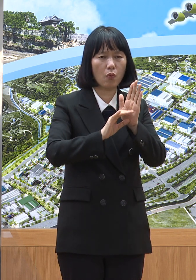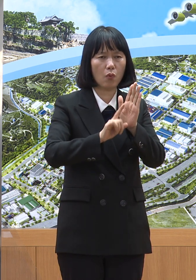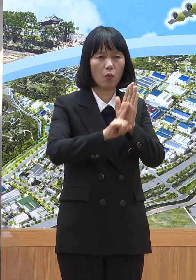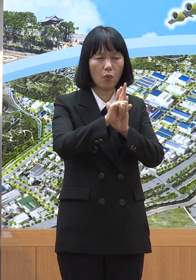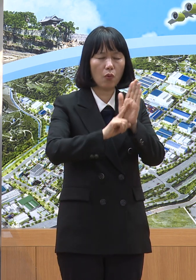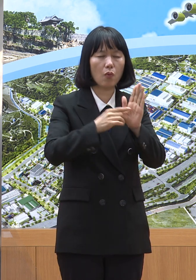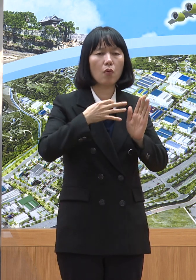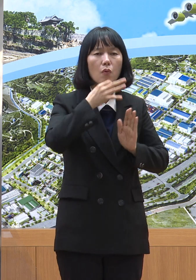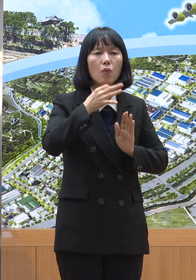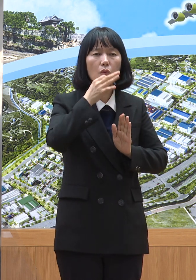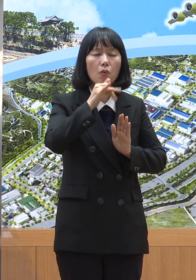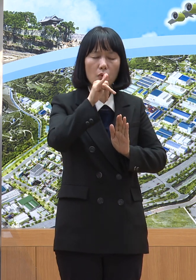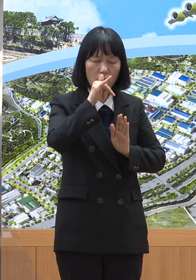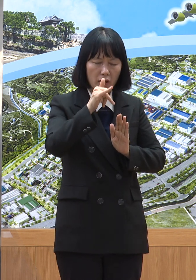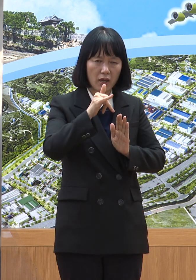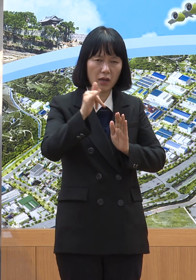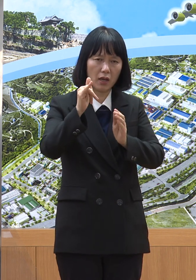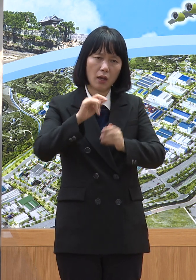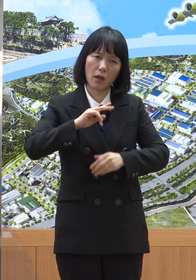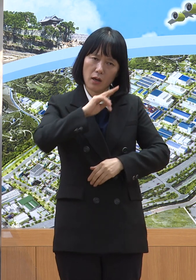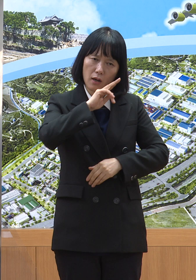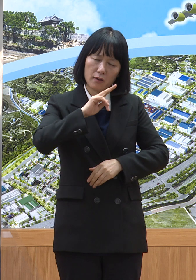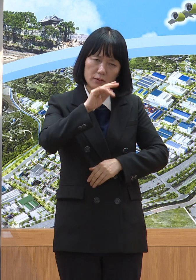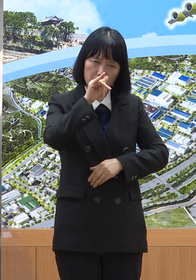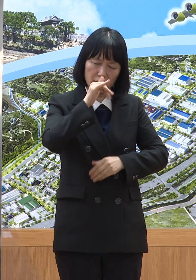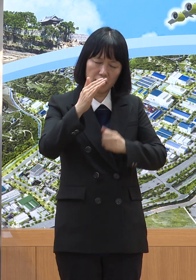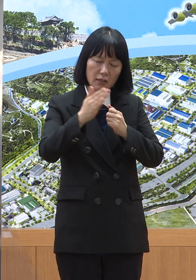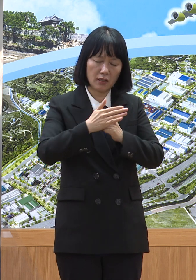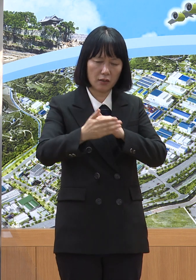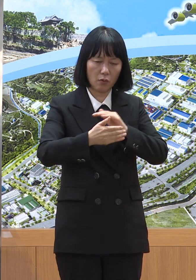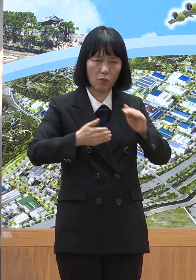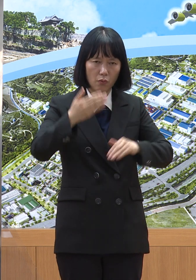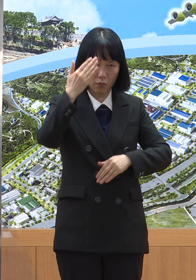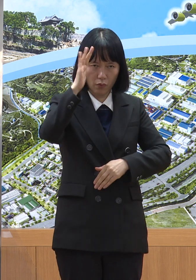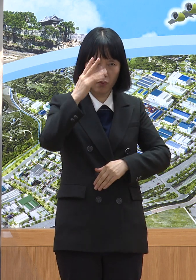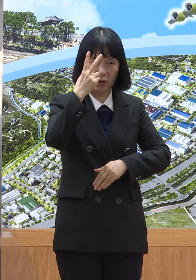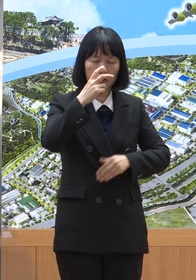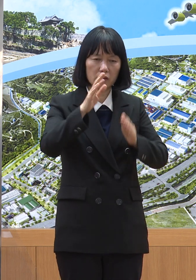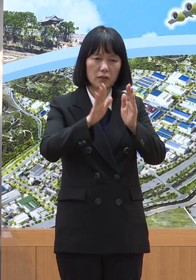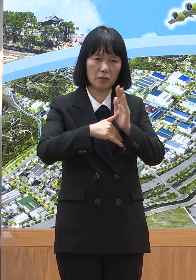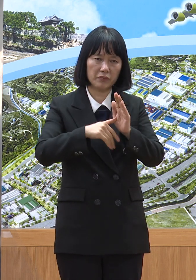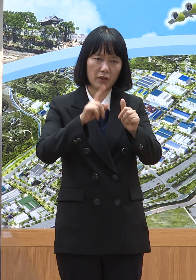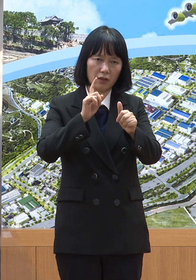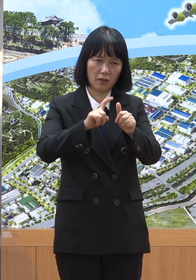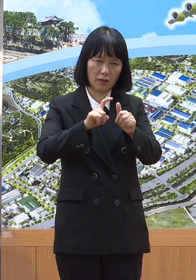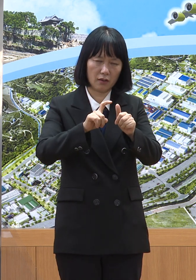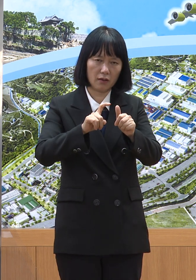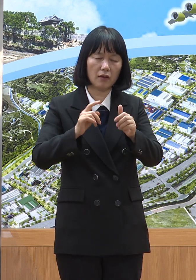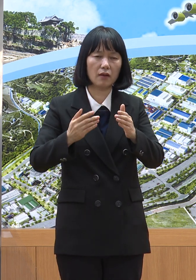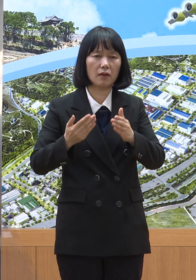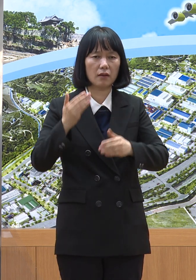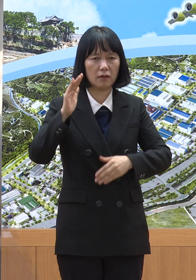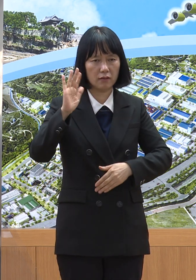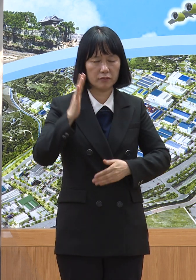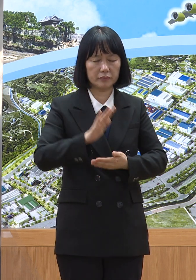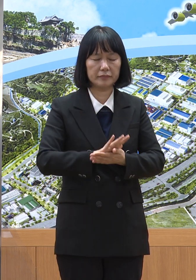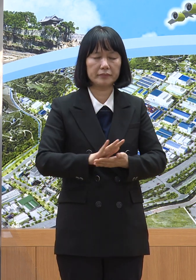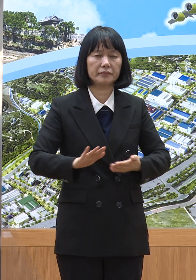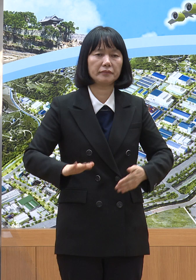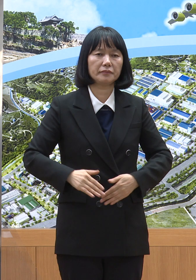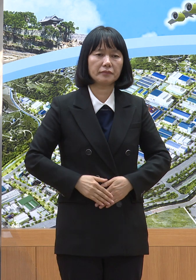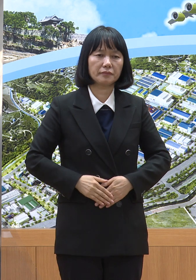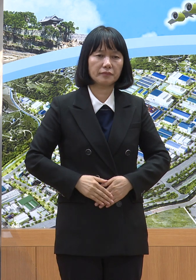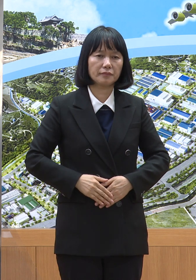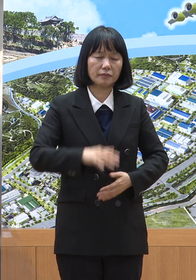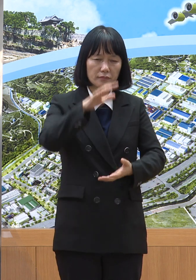및 코로나19 감염이 의심되어 시민 무료 선제 검사에서 양성 판정을 받았습니다.